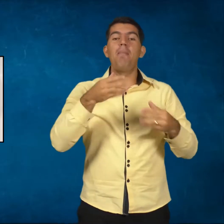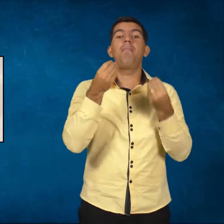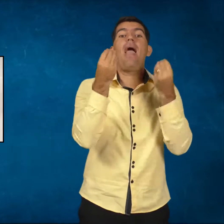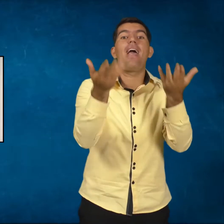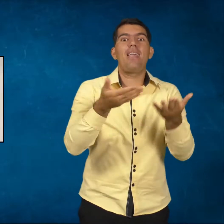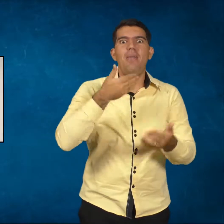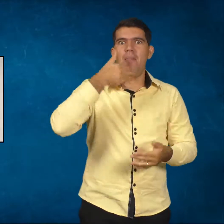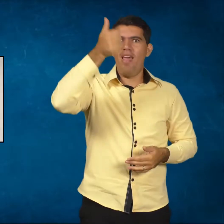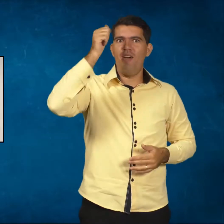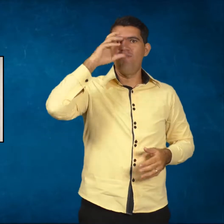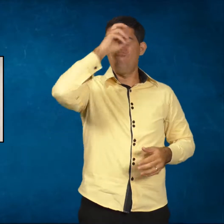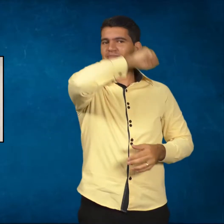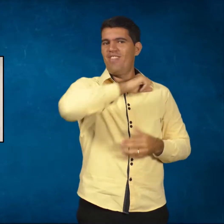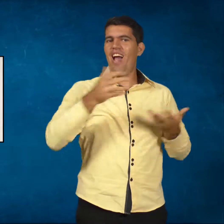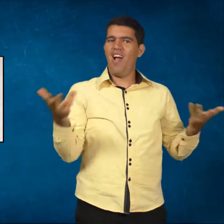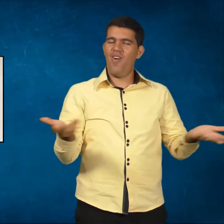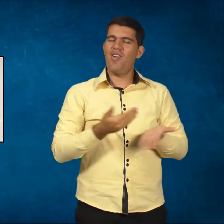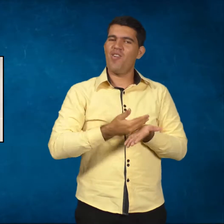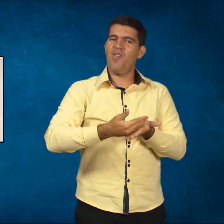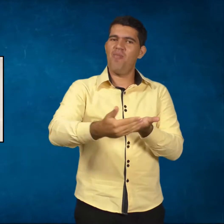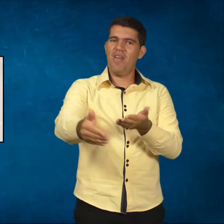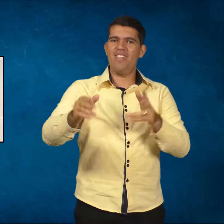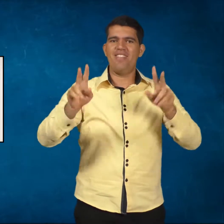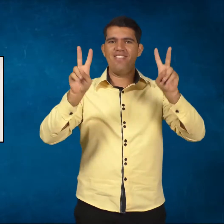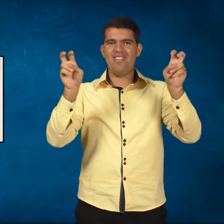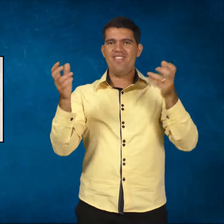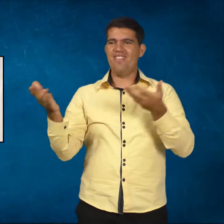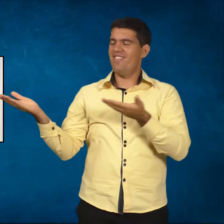compreendê-los. Começa agora o Linha do Tempo.